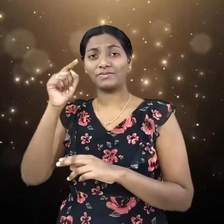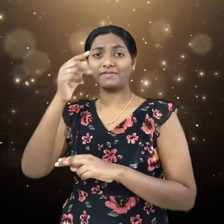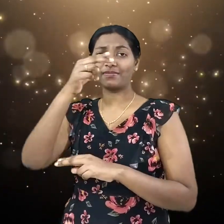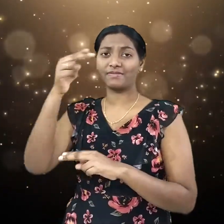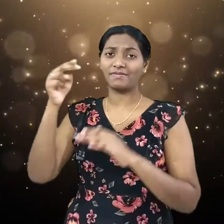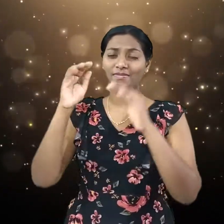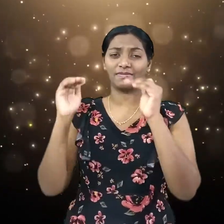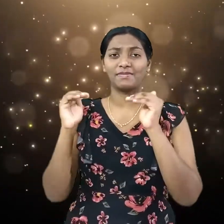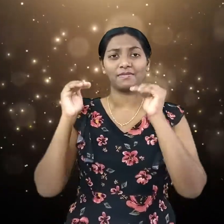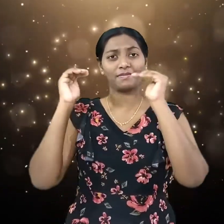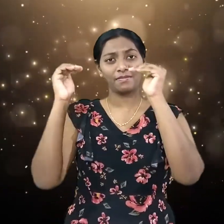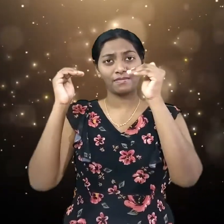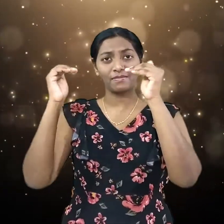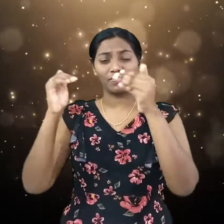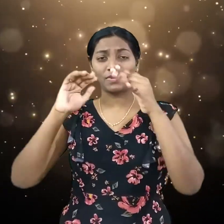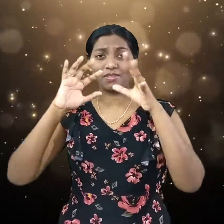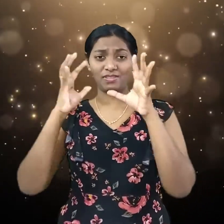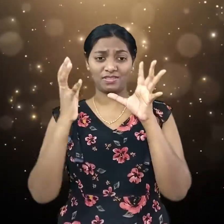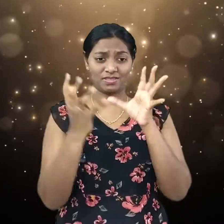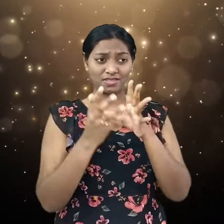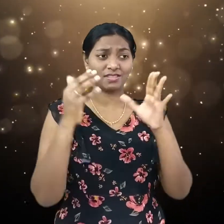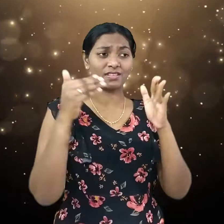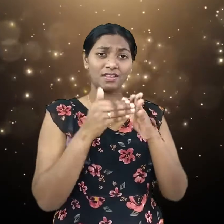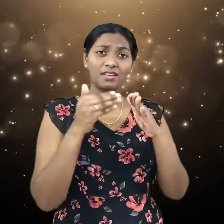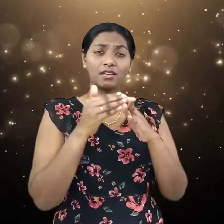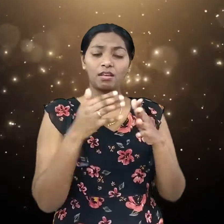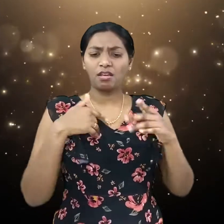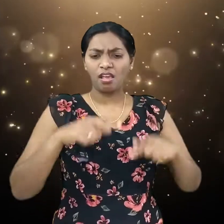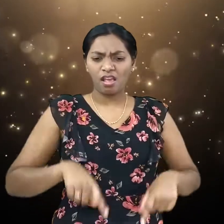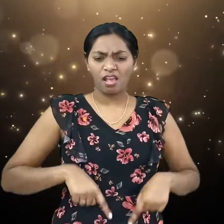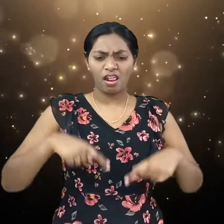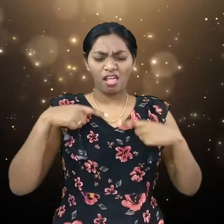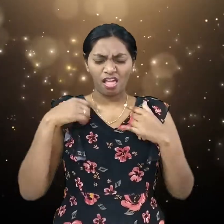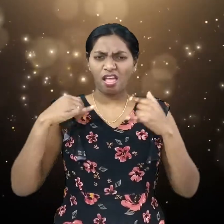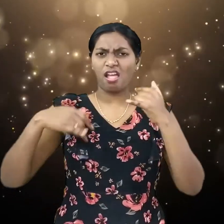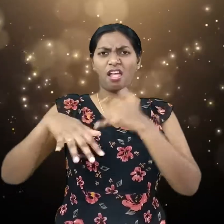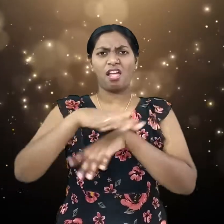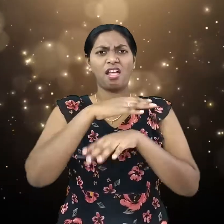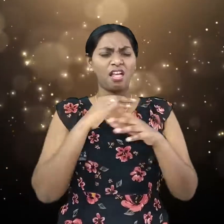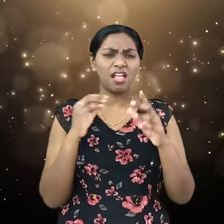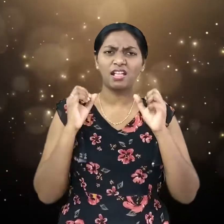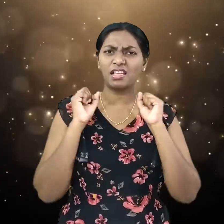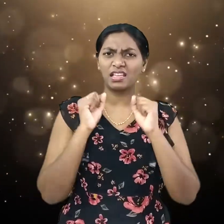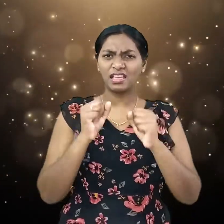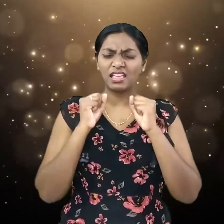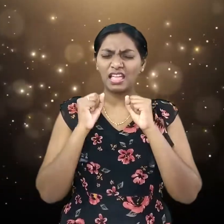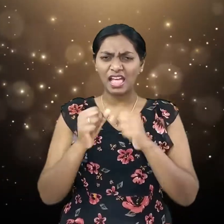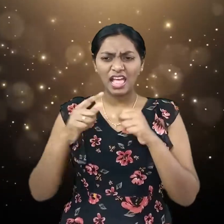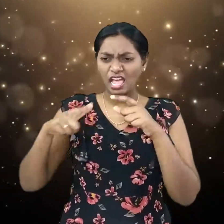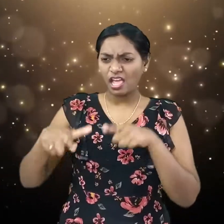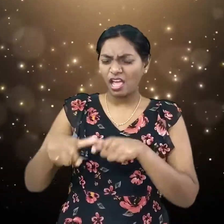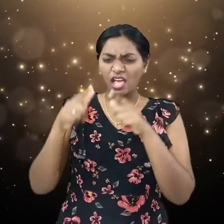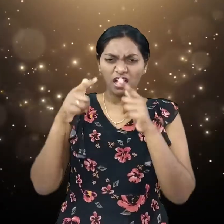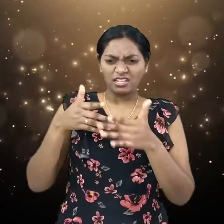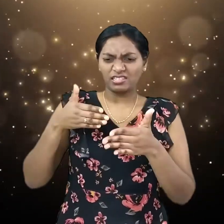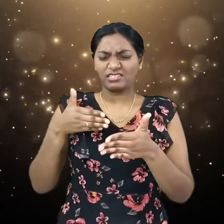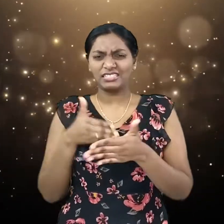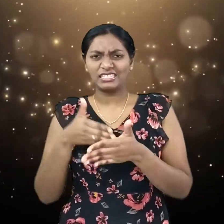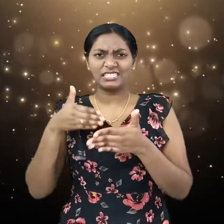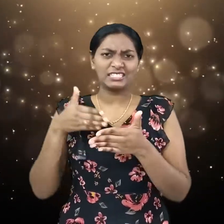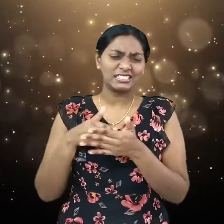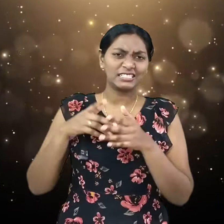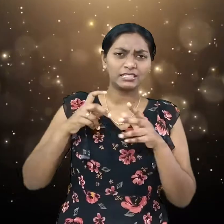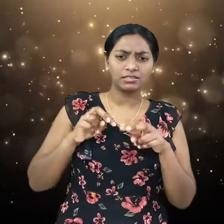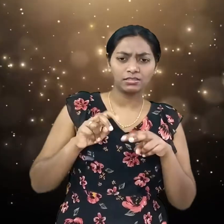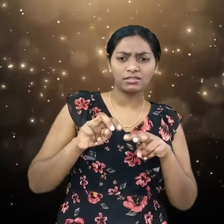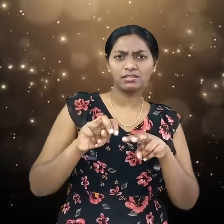धन्य तेरा नाम, जब मैं बंजर हालातों में जंगल की